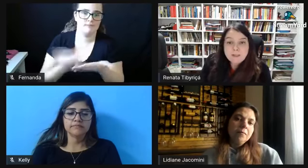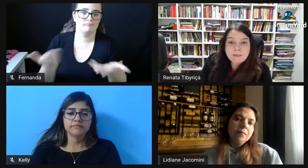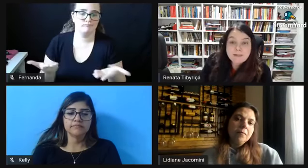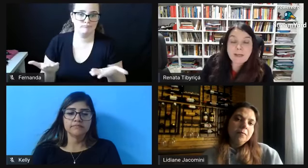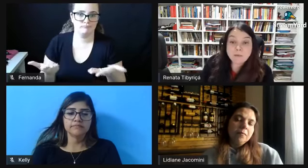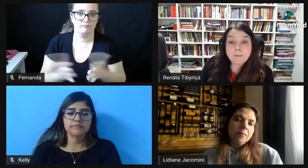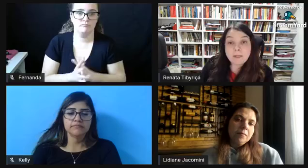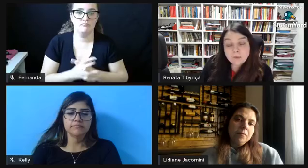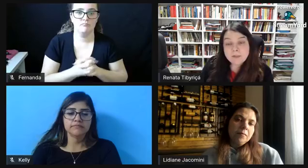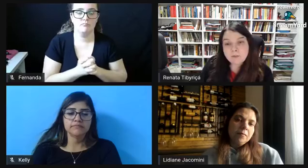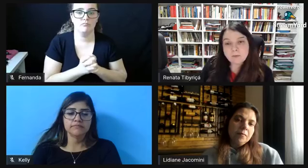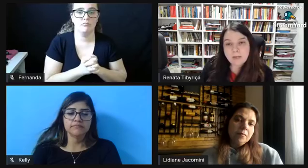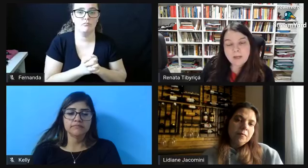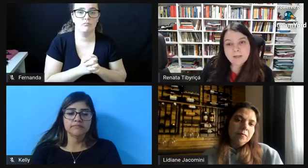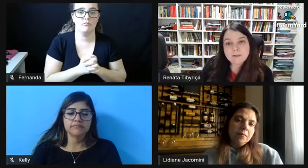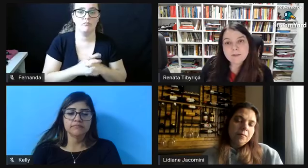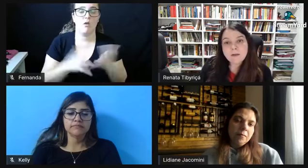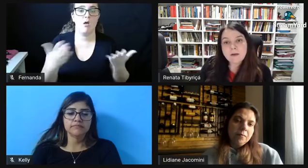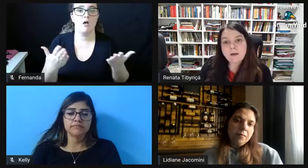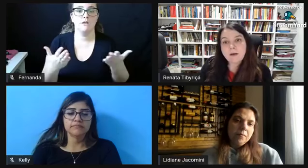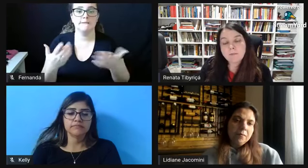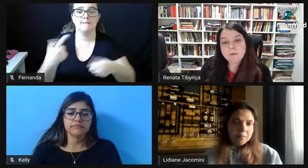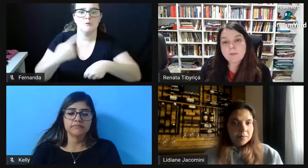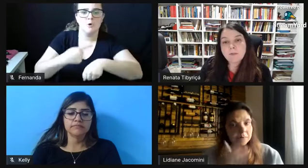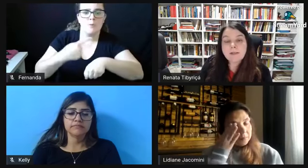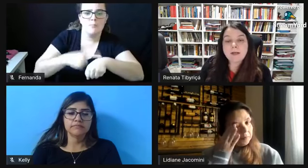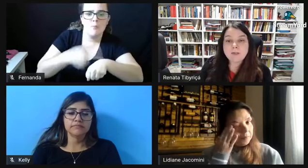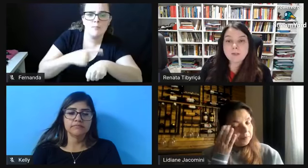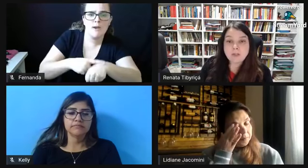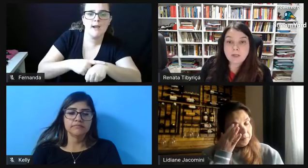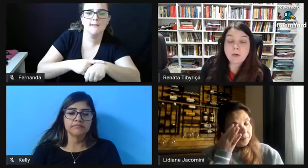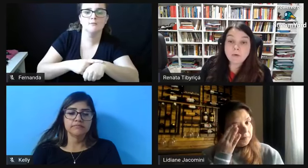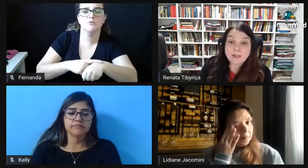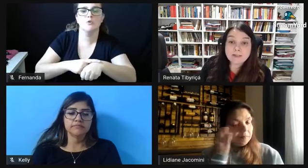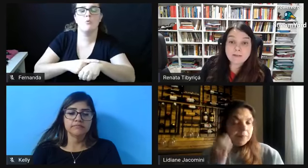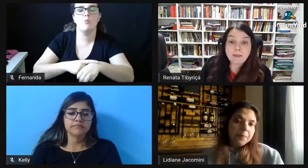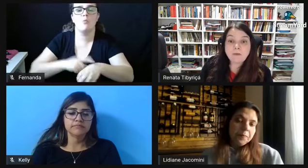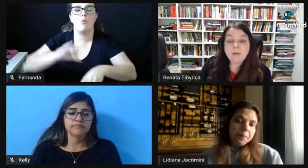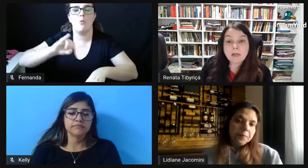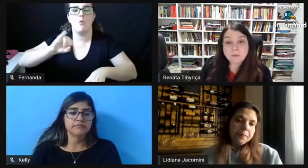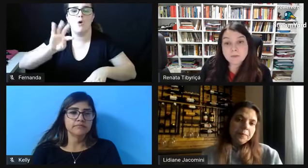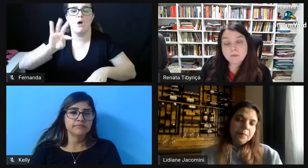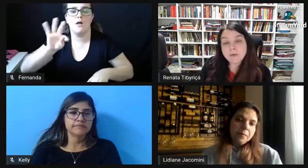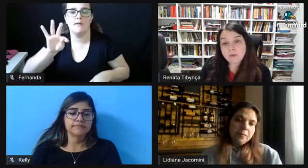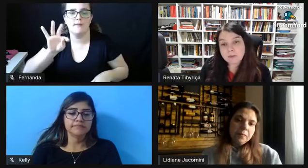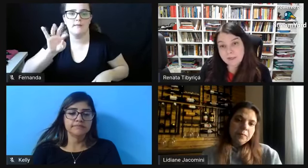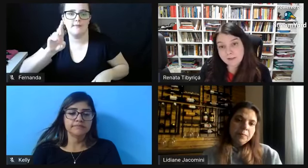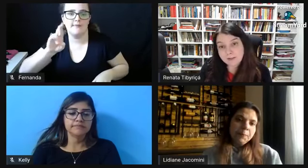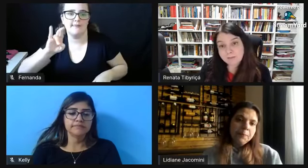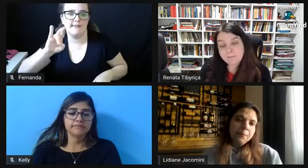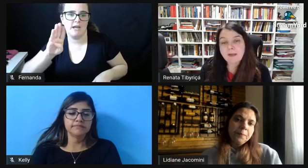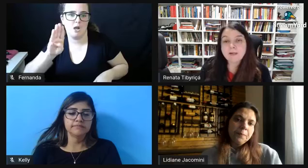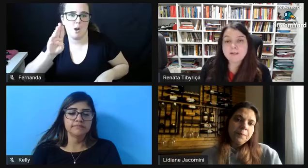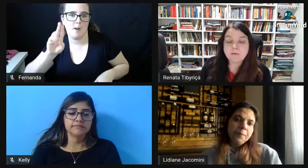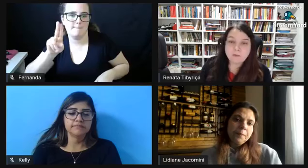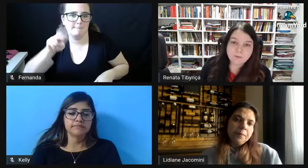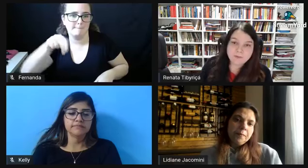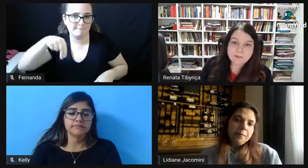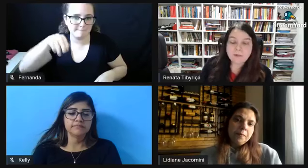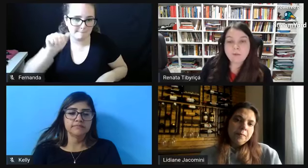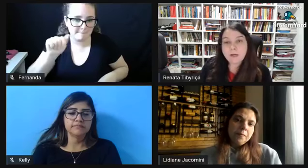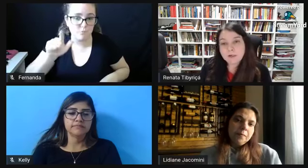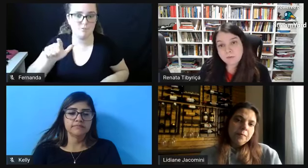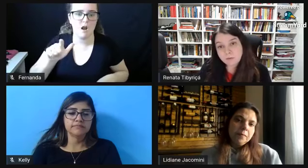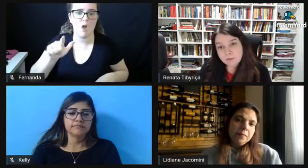sido interpretado pelos tribunais a possibilidade de reconhecimento da redução da jornada para